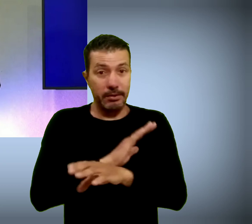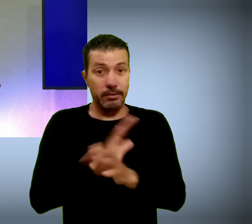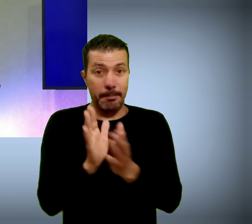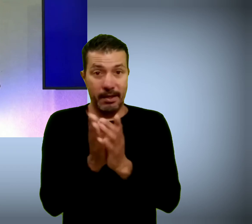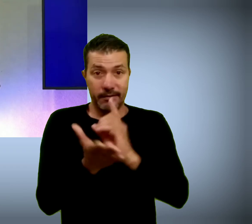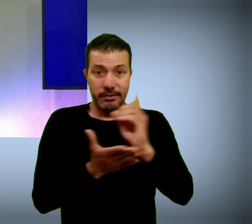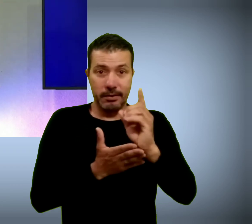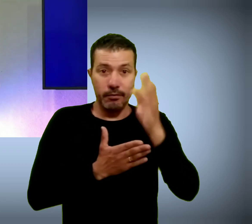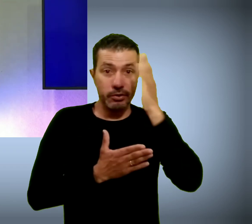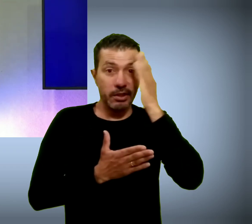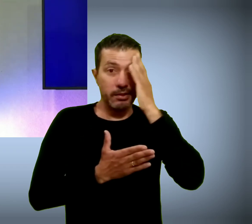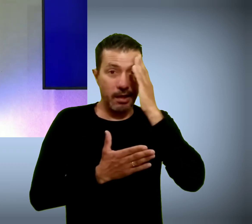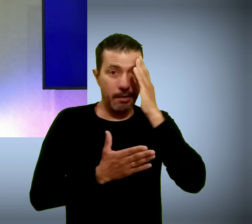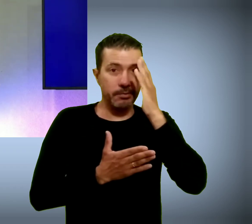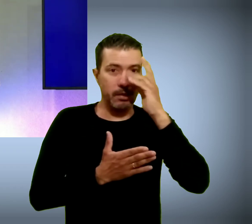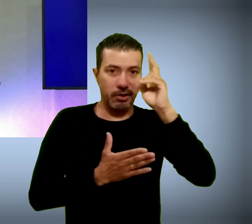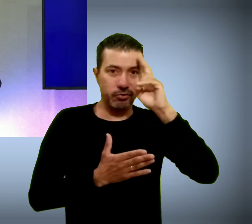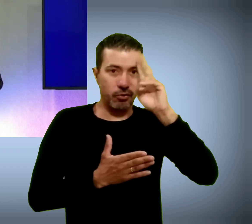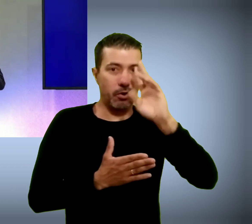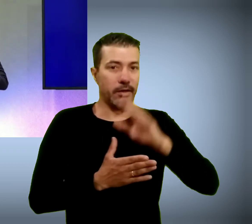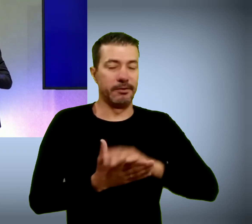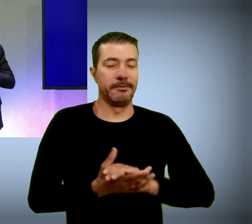Bíblia. Vocês sabem o resto da história.